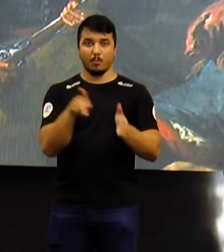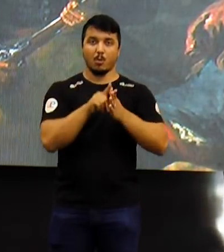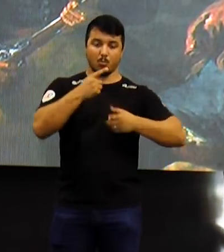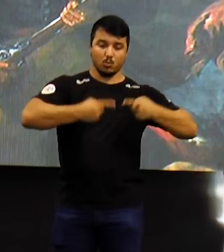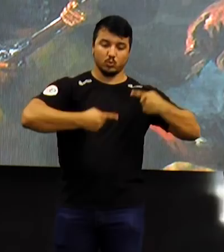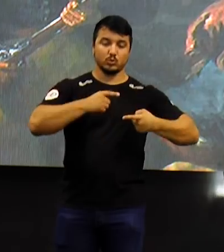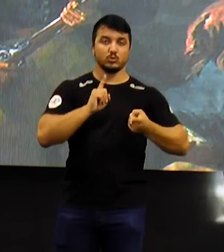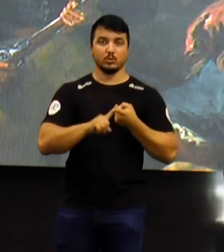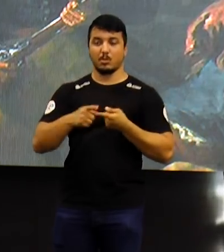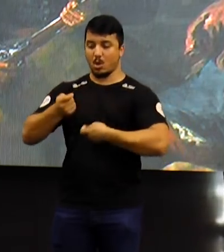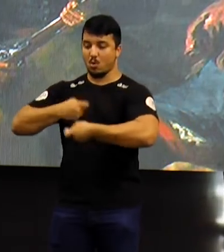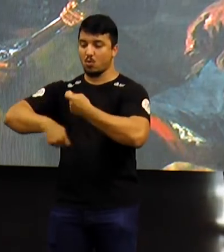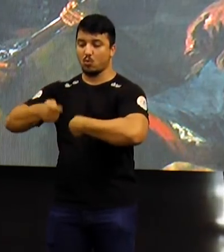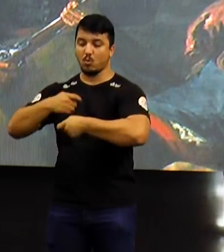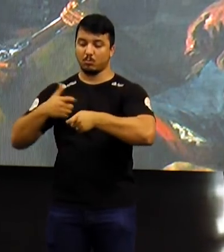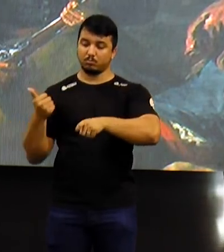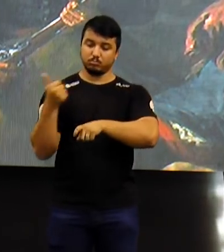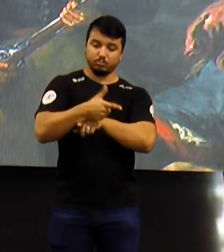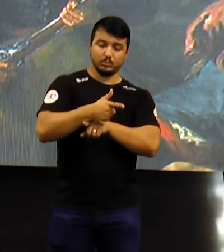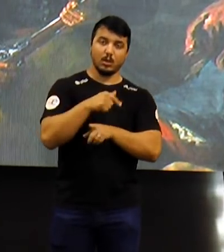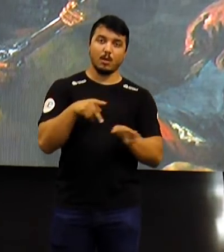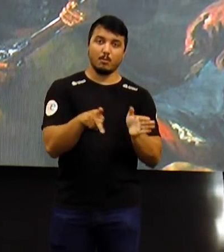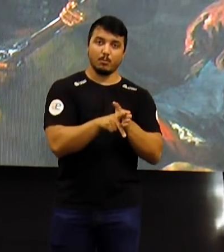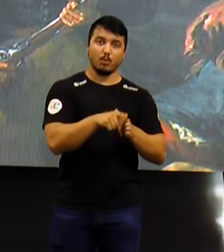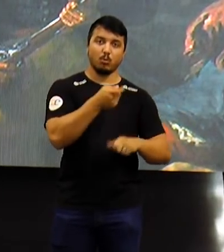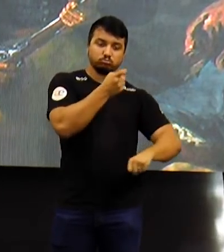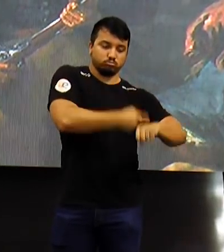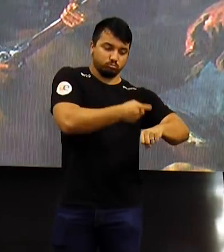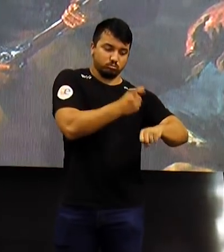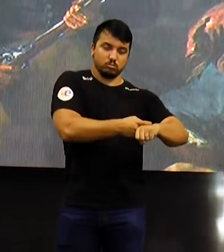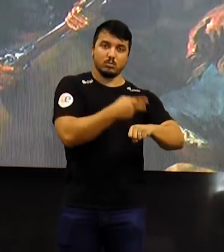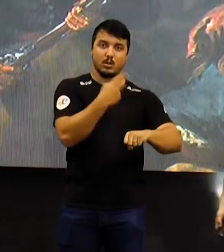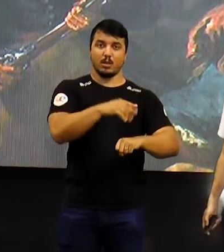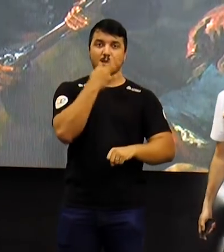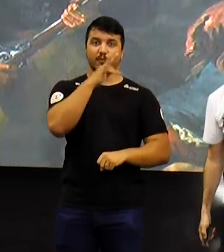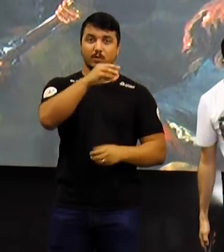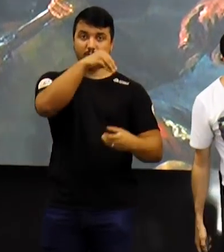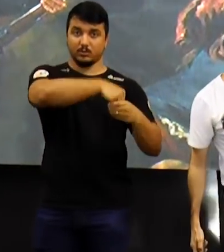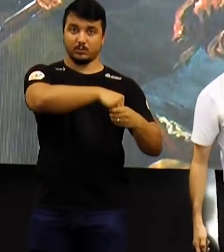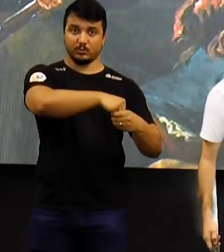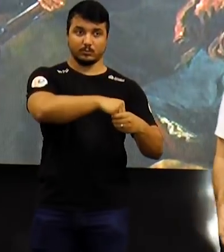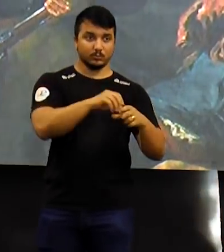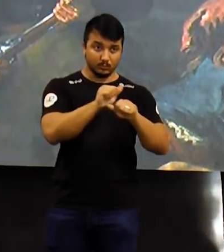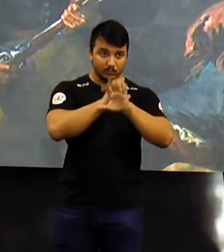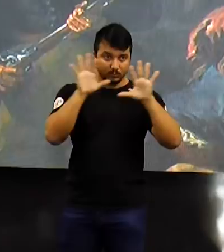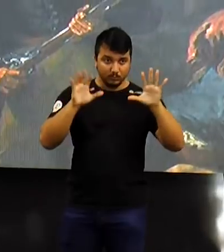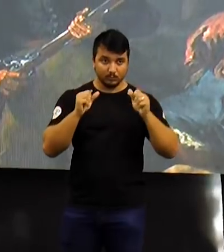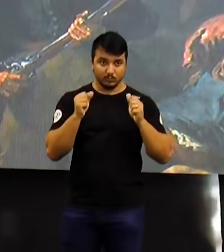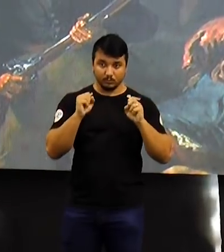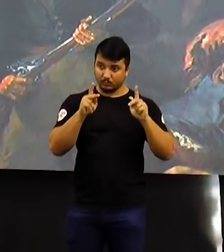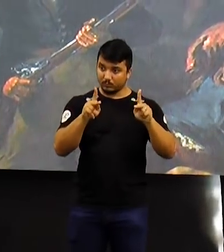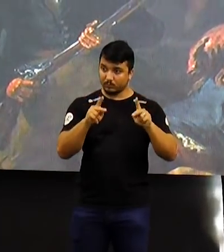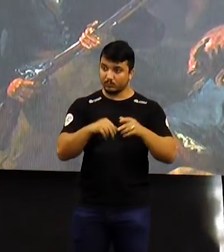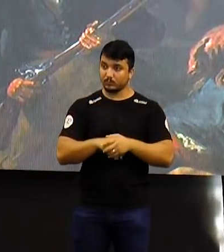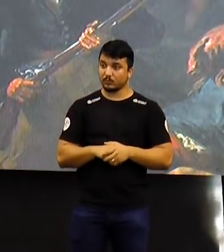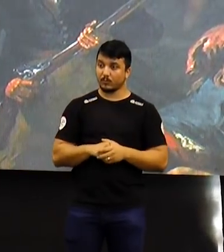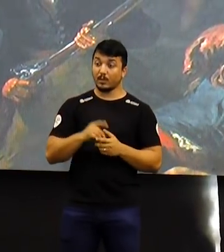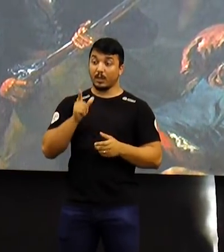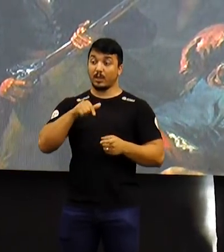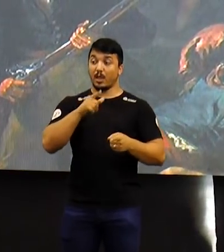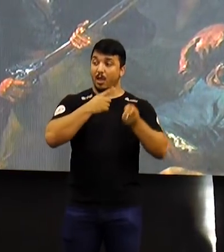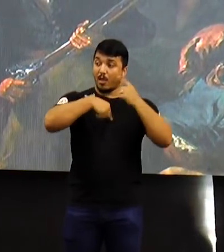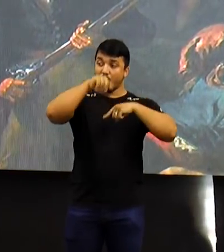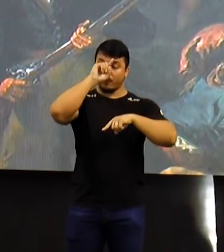se sobrepondo ao viés absolutista na França. Está claro? Beleza? Então a